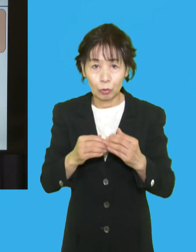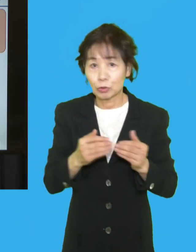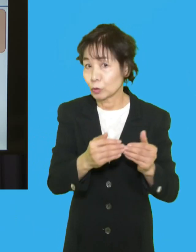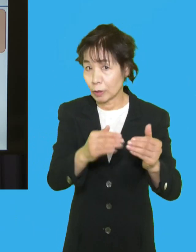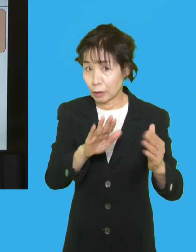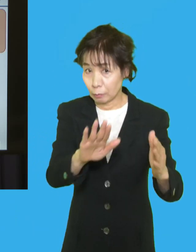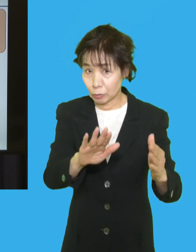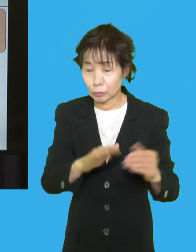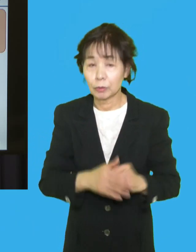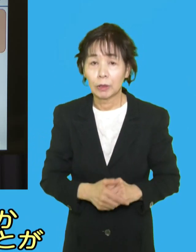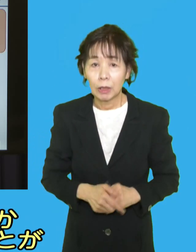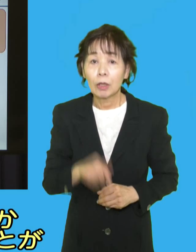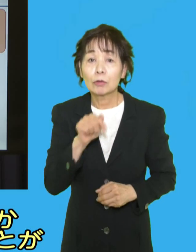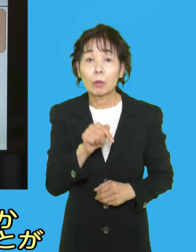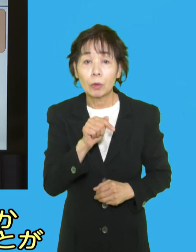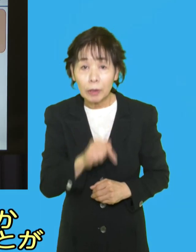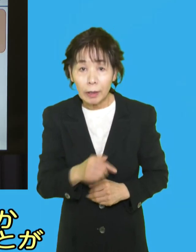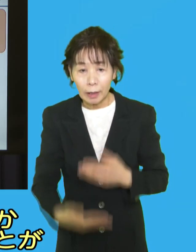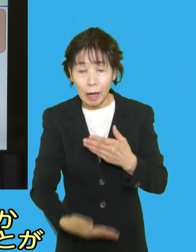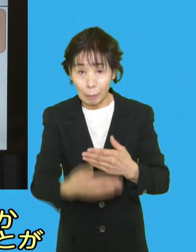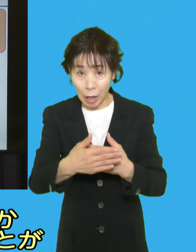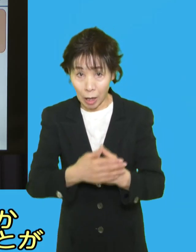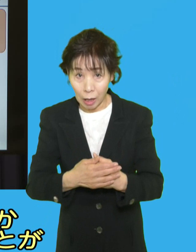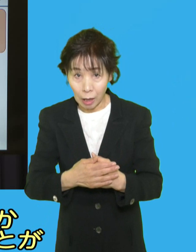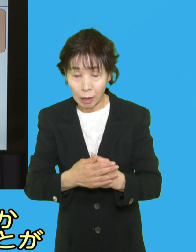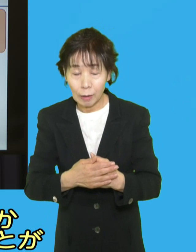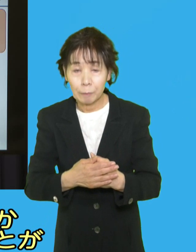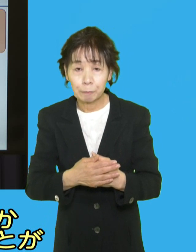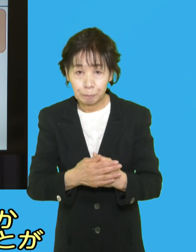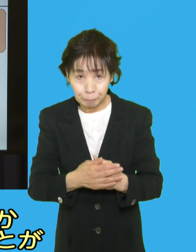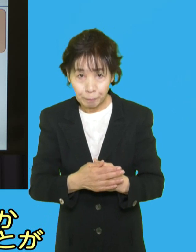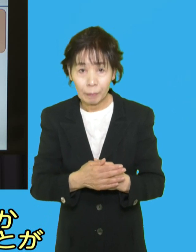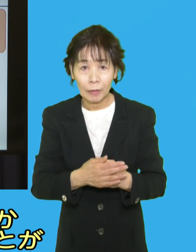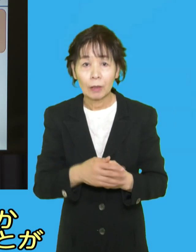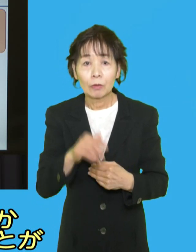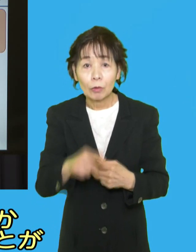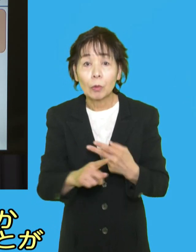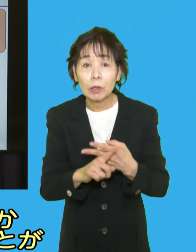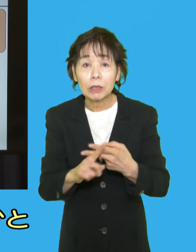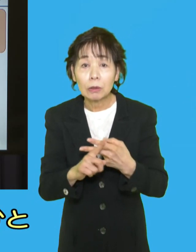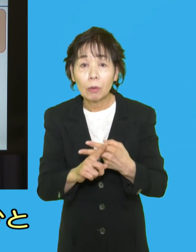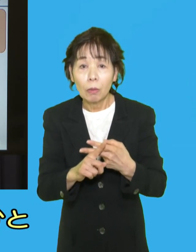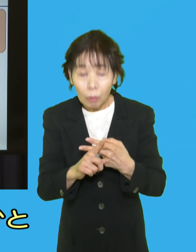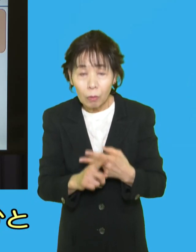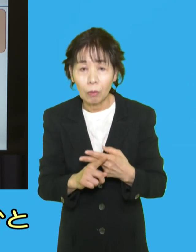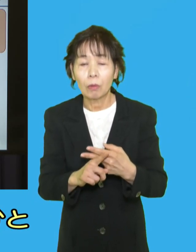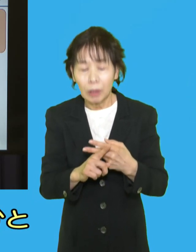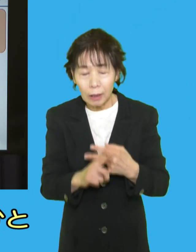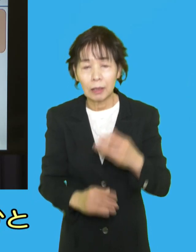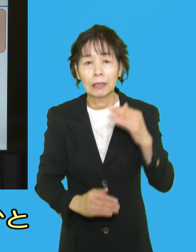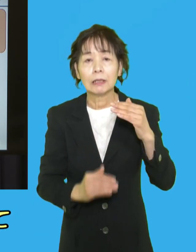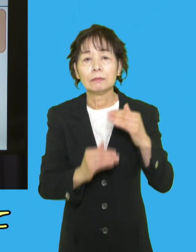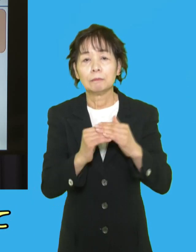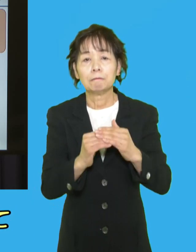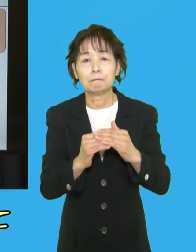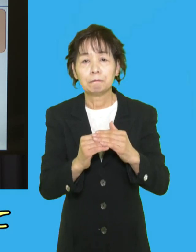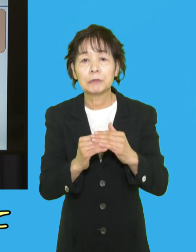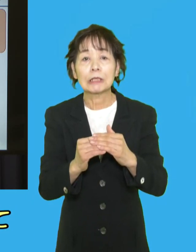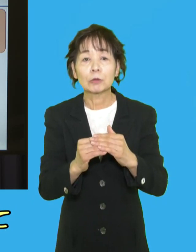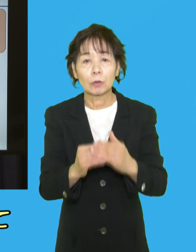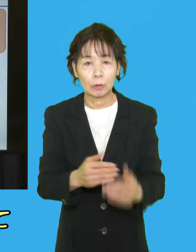でカバーというかその機能を満たすことができるんじゃないかなと思っていますので、